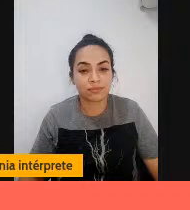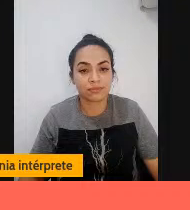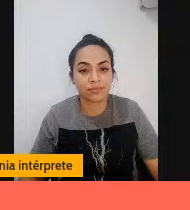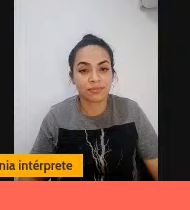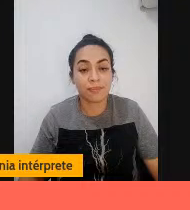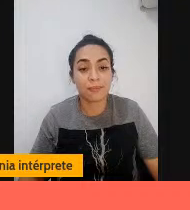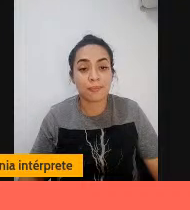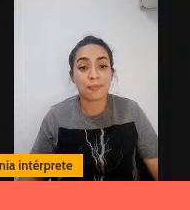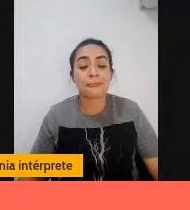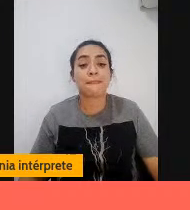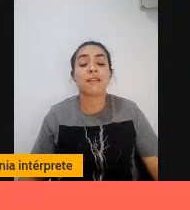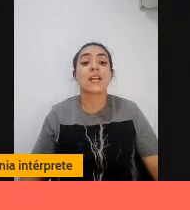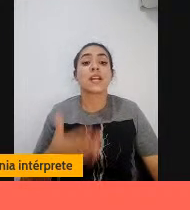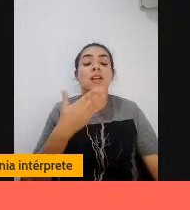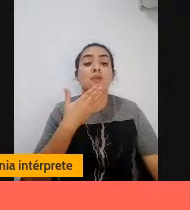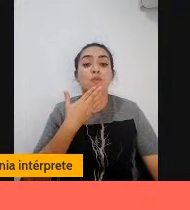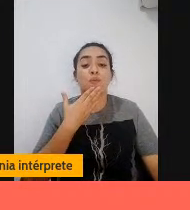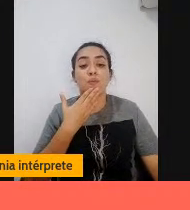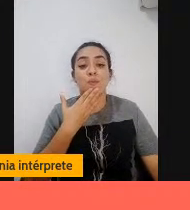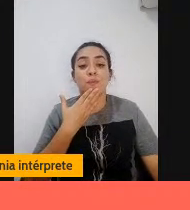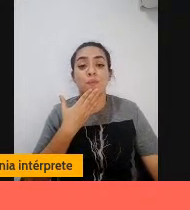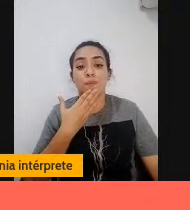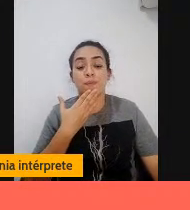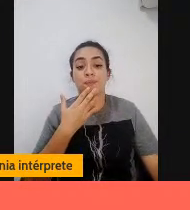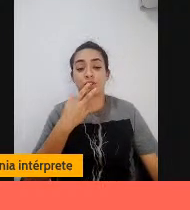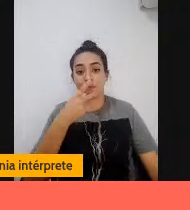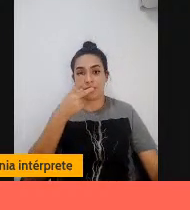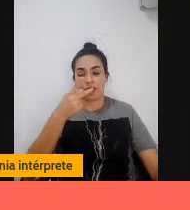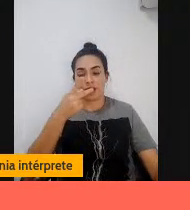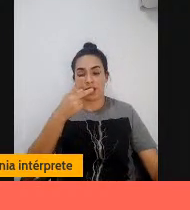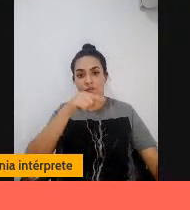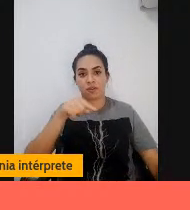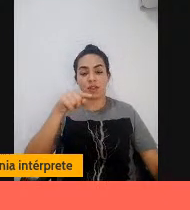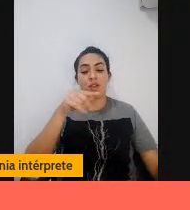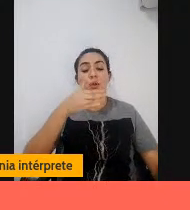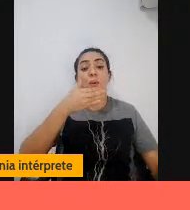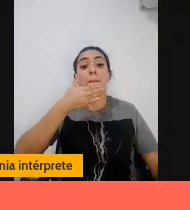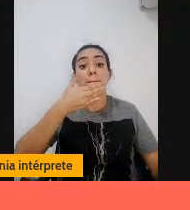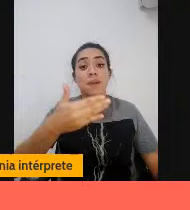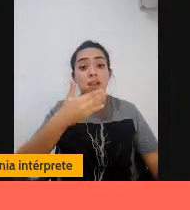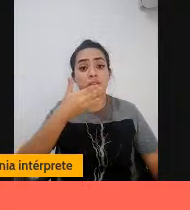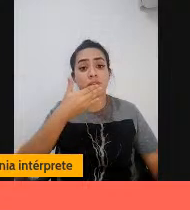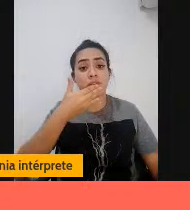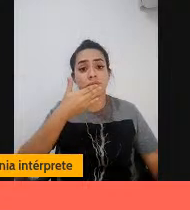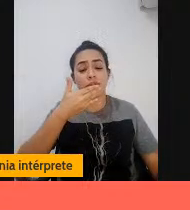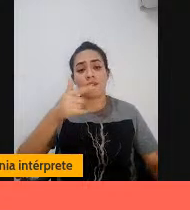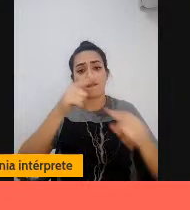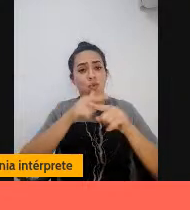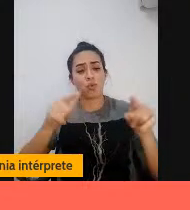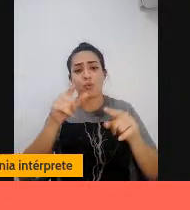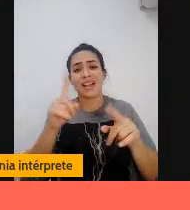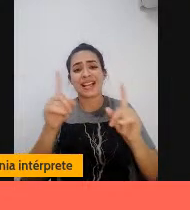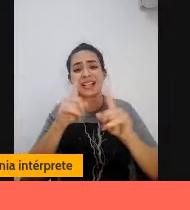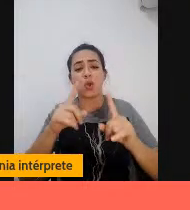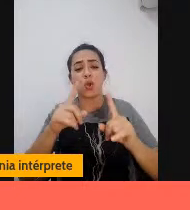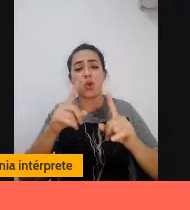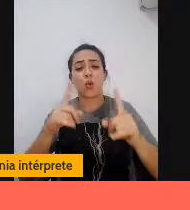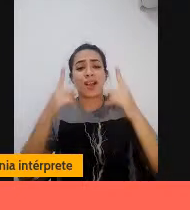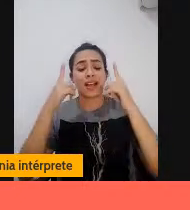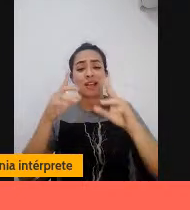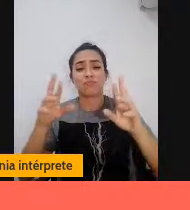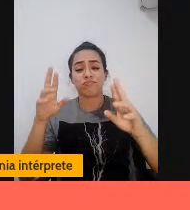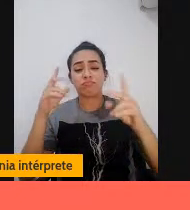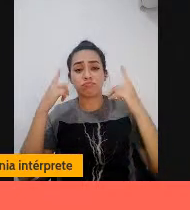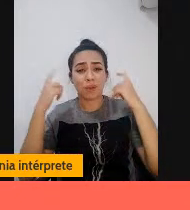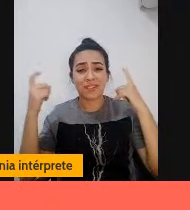Gente, só pediria, ó, deixa eu falar com eles aqui, gente. Eu só pediria para vocês não se escutarem, né? Porque senão